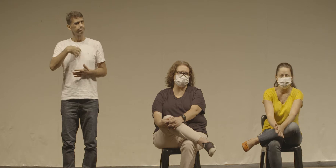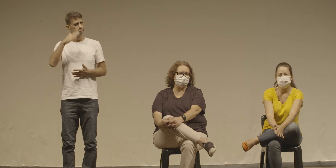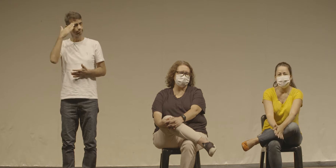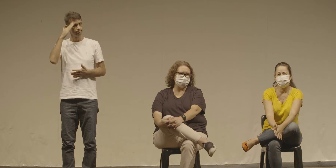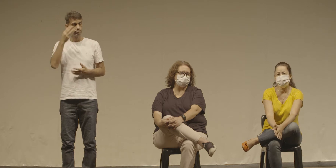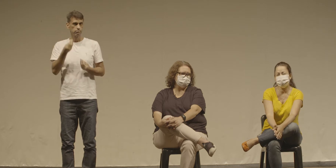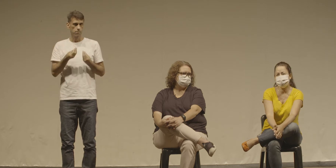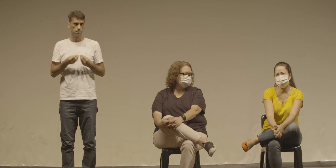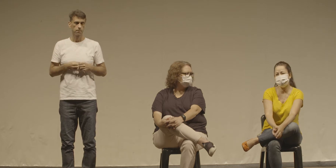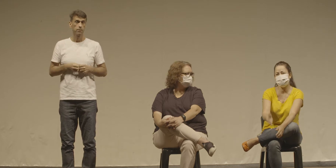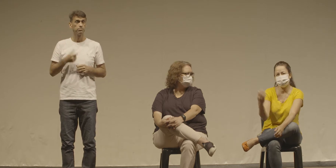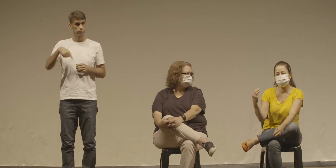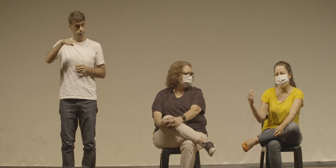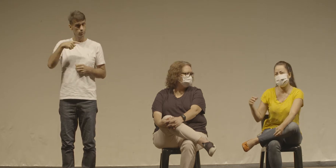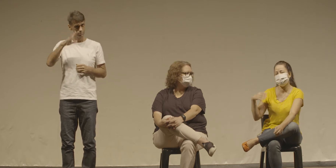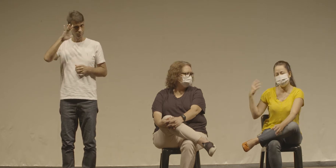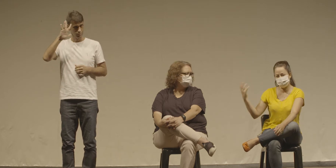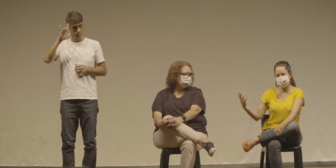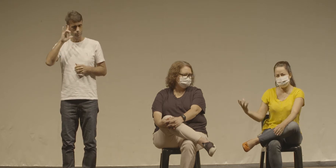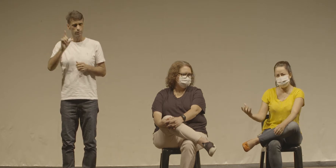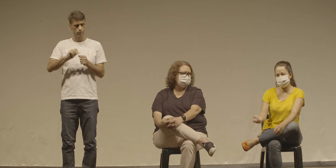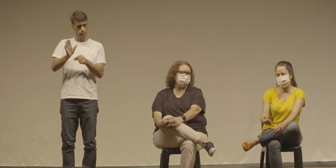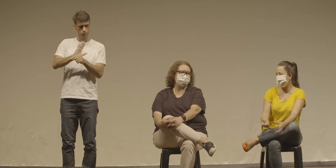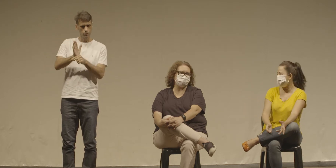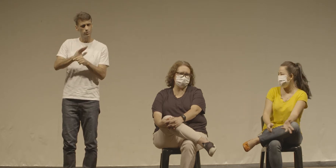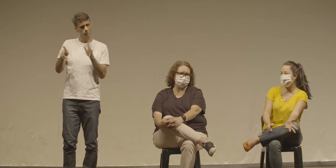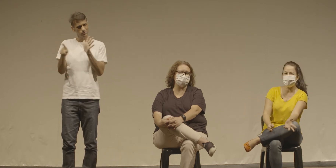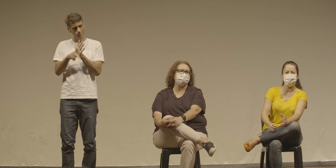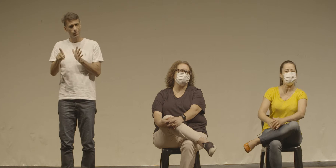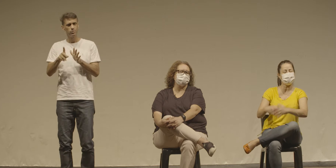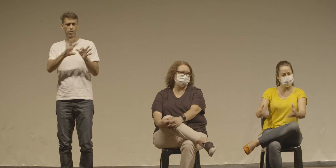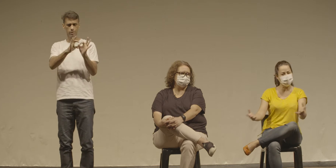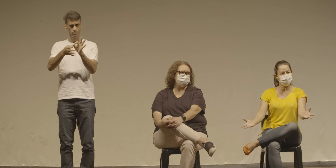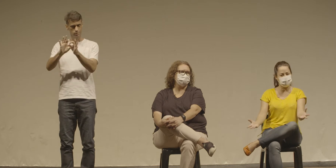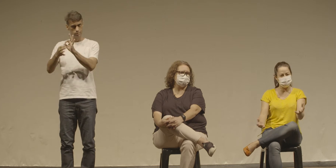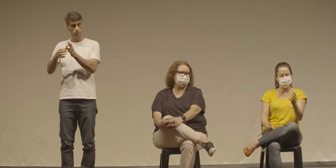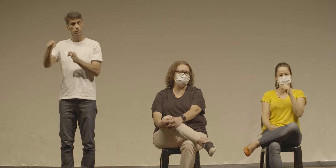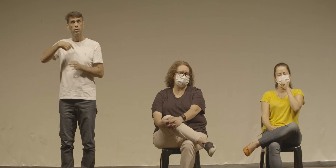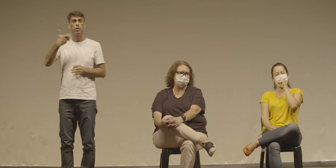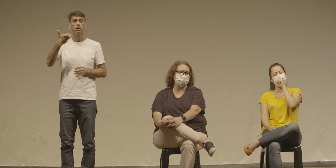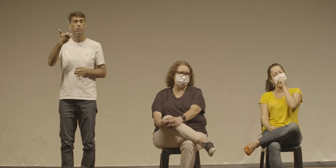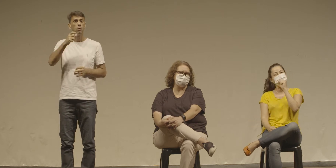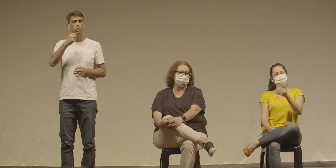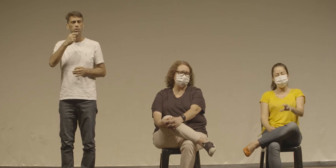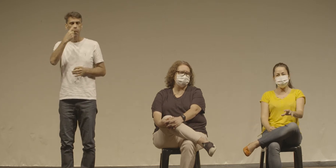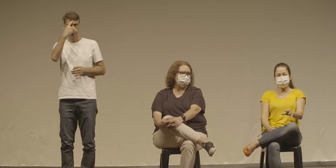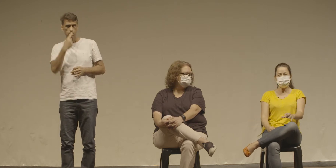noção, quando a gente pensou em fazer o filme, né, voltado para as Olimpíadas, a gente queria imagens olímpicas.